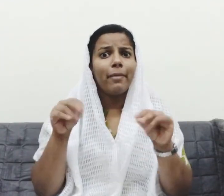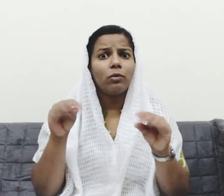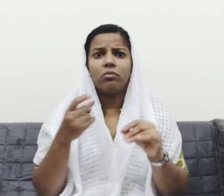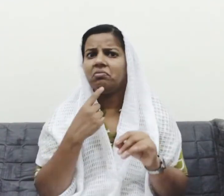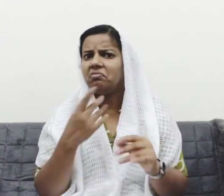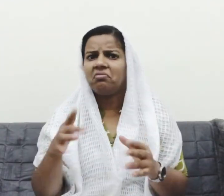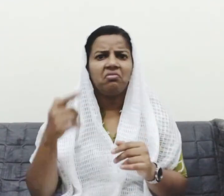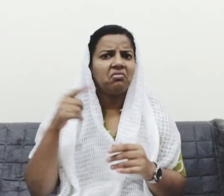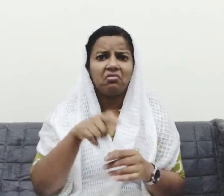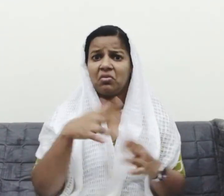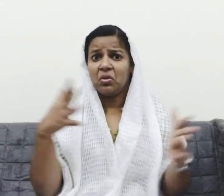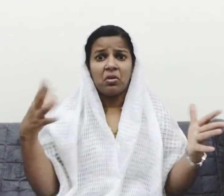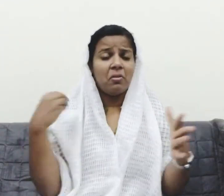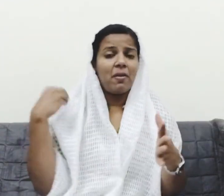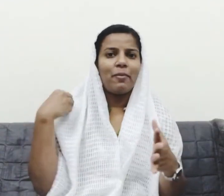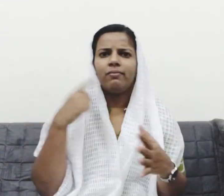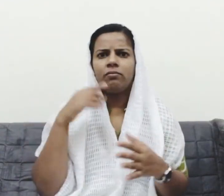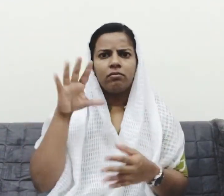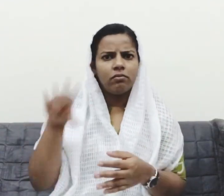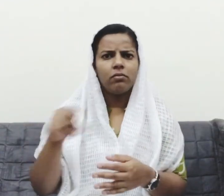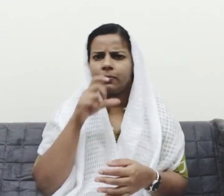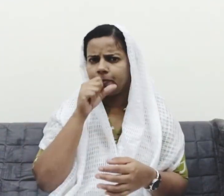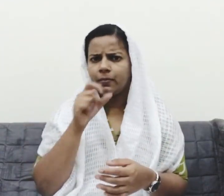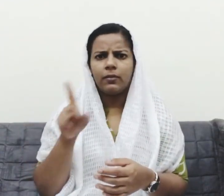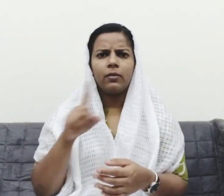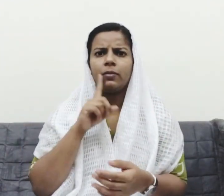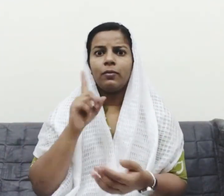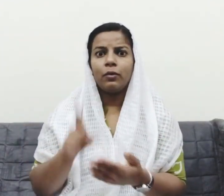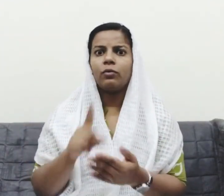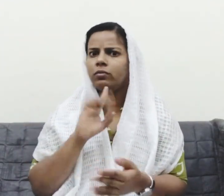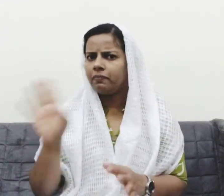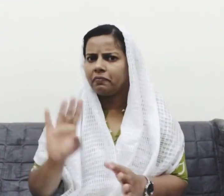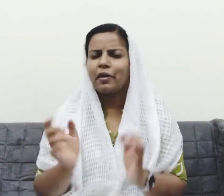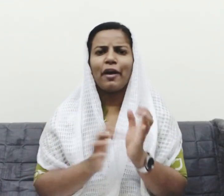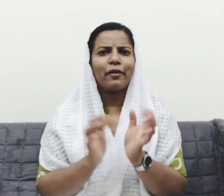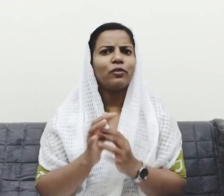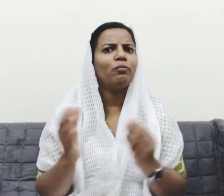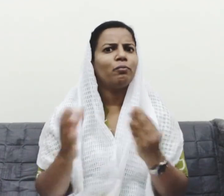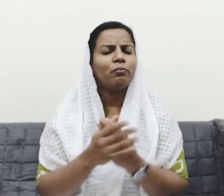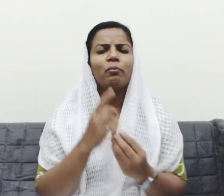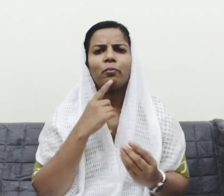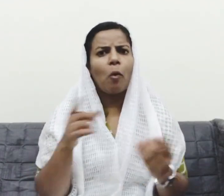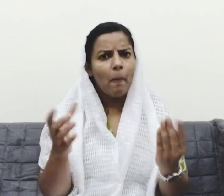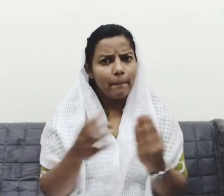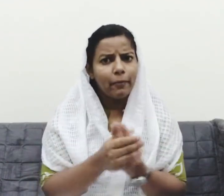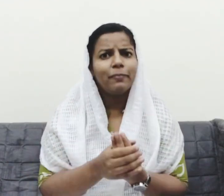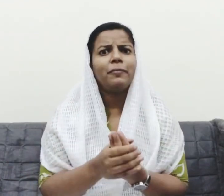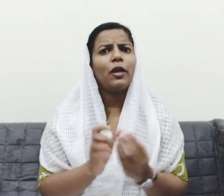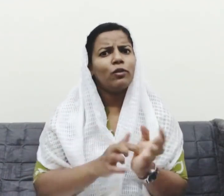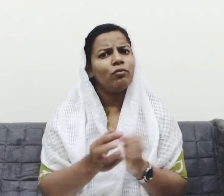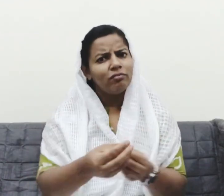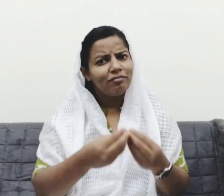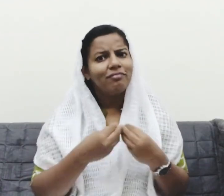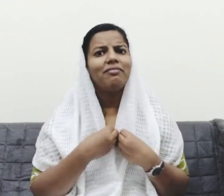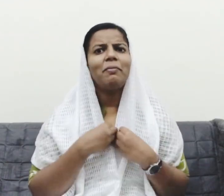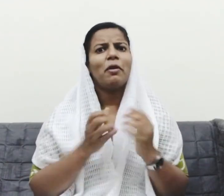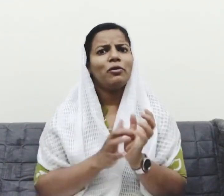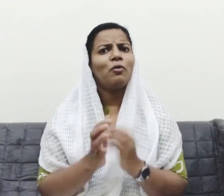10 പേരും തിരിച്ചു പറഞ്ഞപ്പോൾ കാലേബ് ജനത്തെ അമർത്തിയിട്ട് പറഞ്ഞു, നോ, നിങ്ങൾ അങ്ങനെ പറയാൻ പാടില്ല, ദൈവം നമ്മളോട് പറഞ്ഞതാ, കർത്താവ് നമുക്കത് തരും, കർത്താവ് നമ്മുടെ